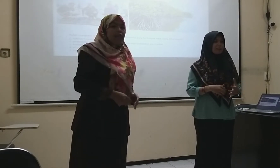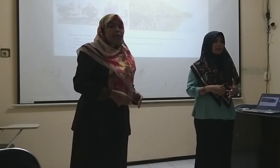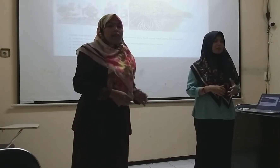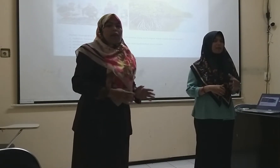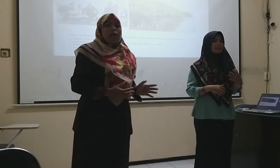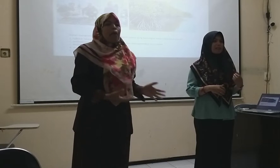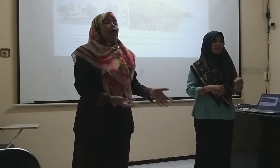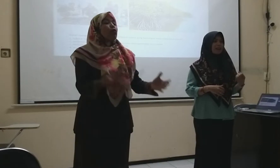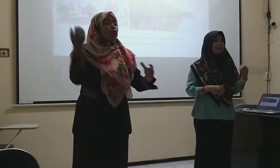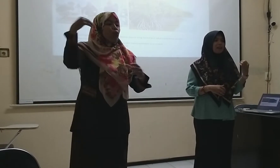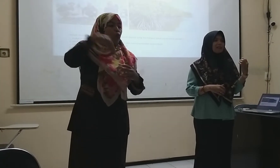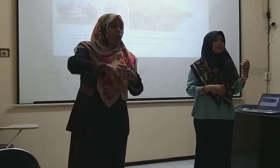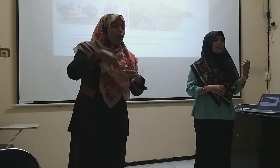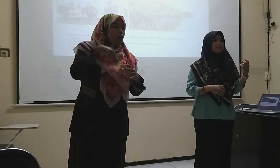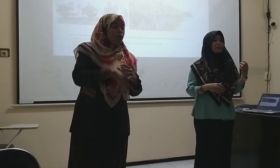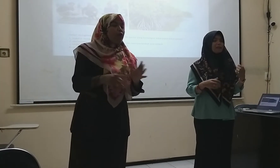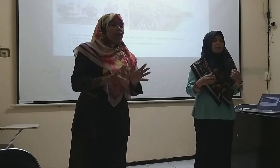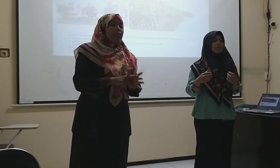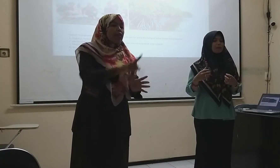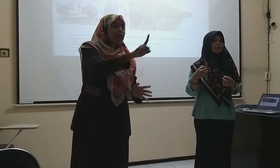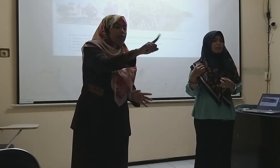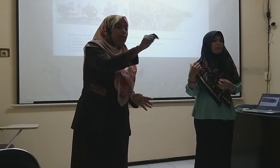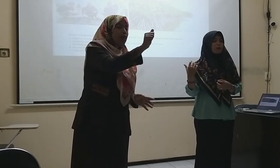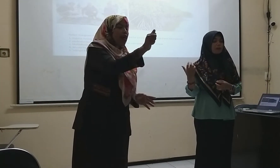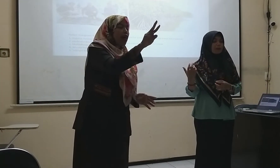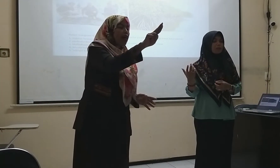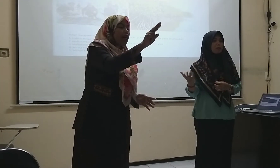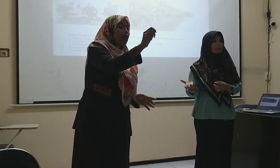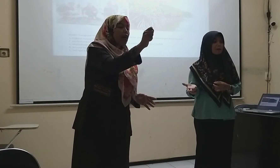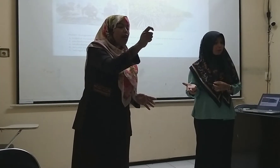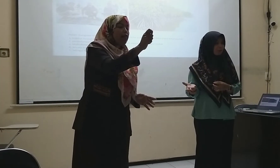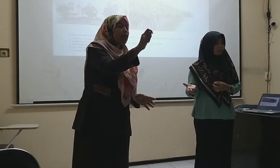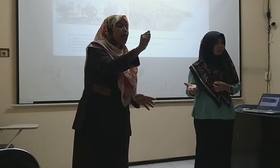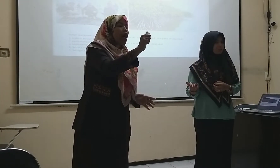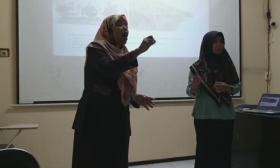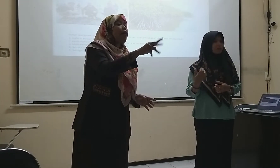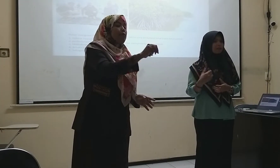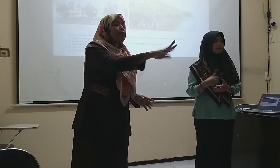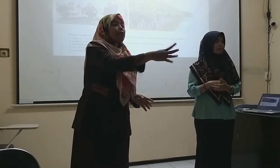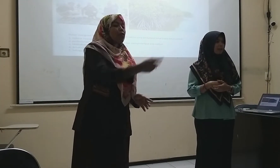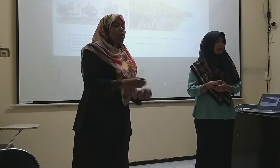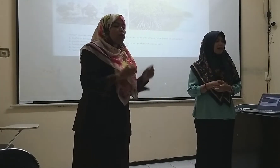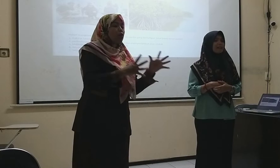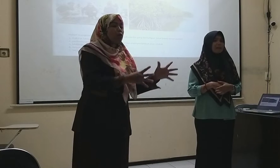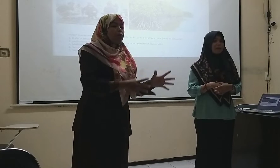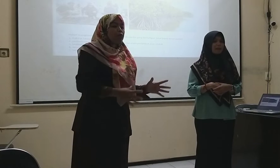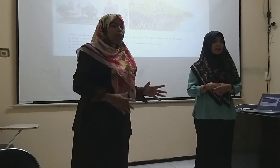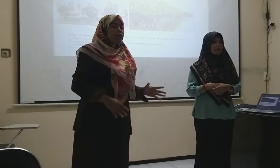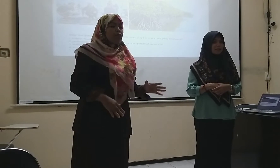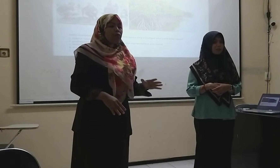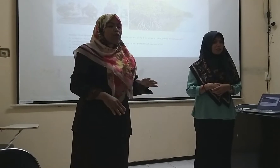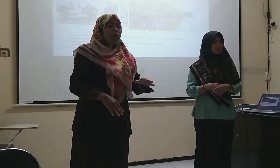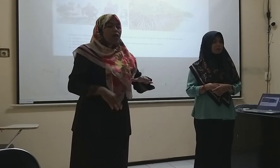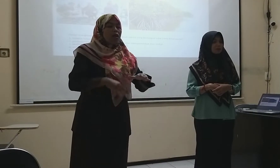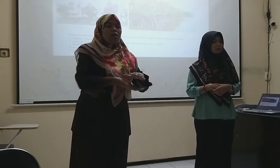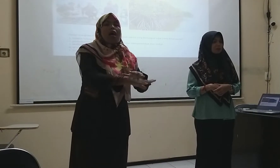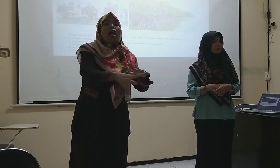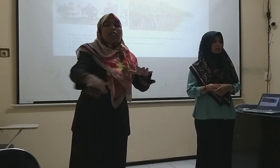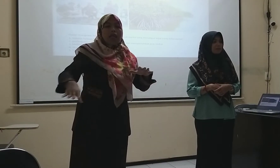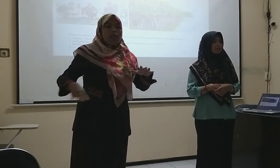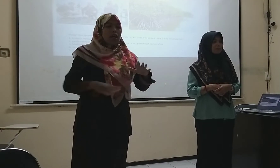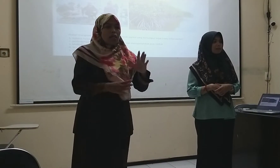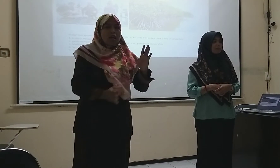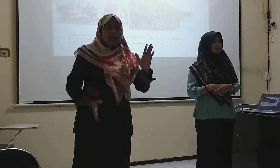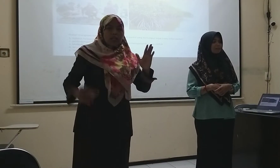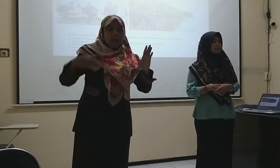kalian pernah berwisata di di hutan mangrove atau ada di manakah itu?